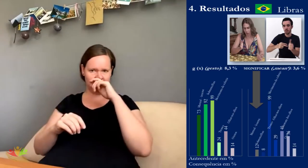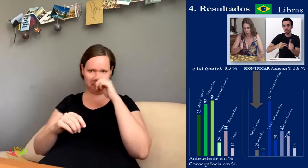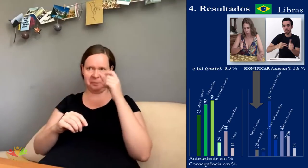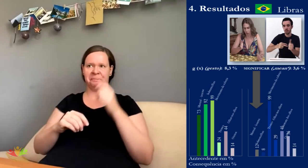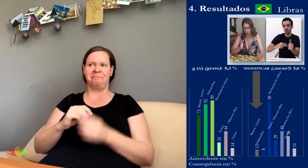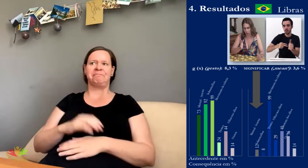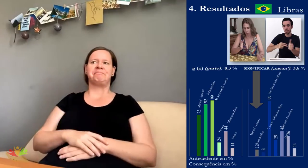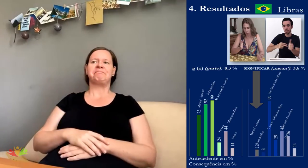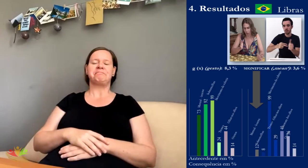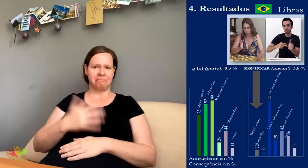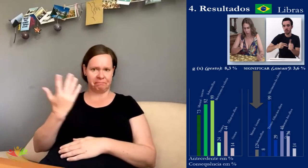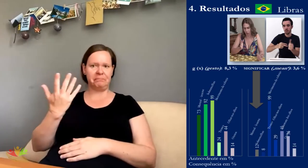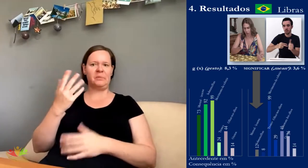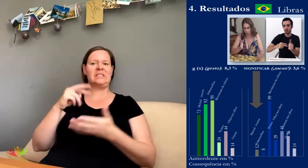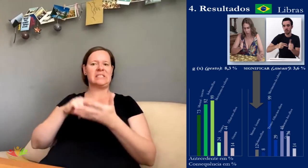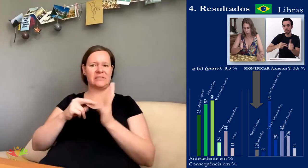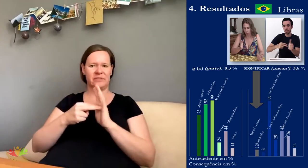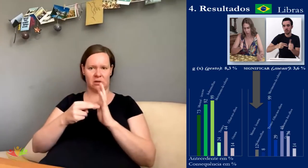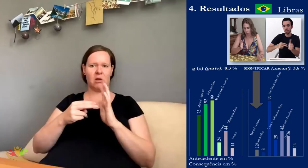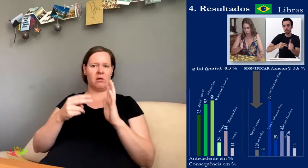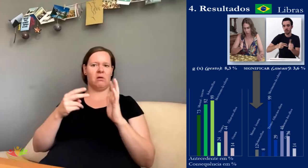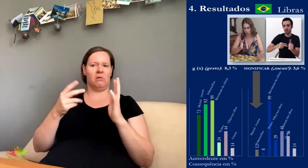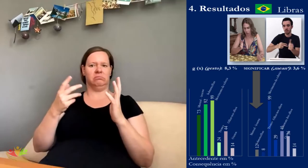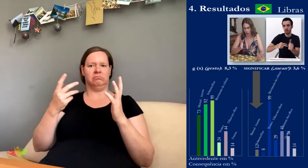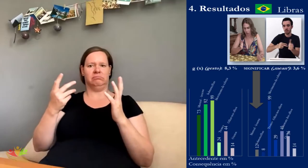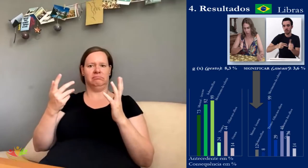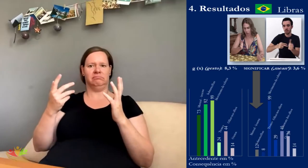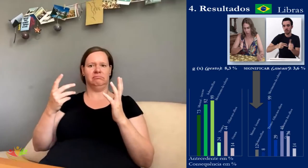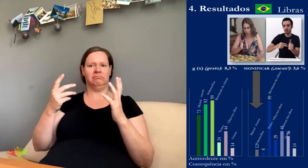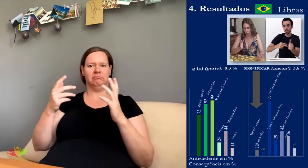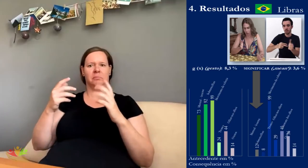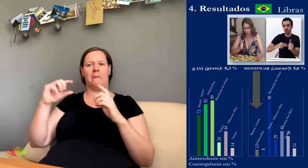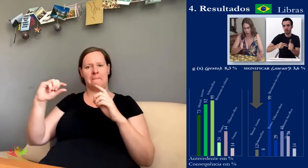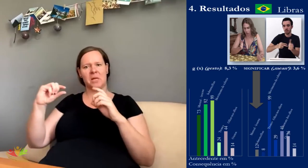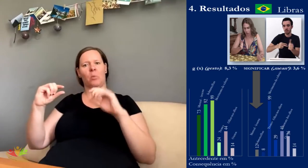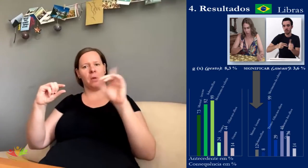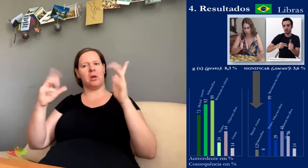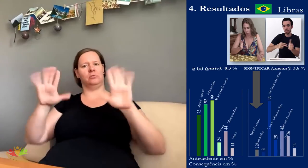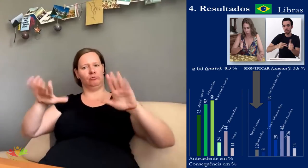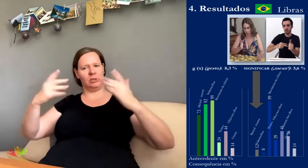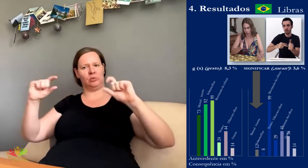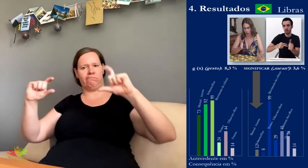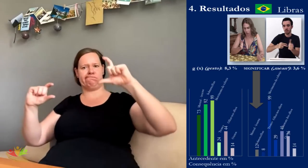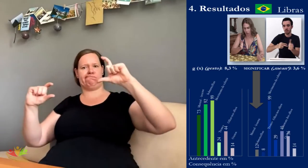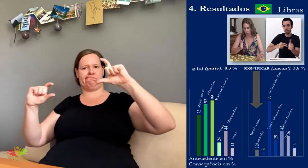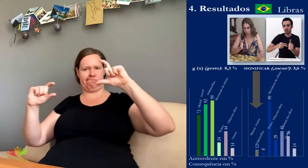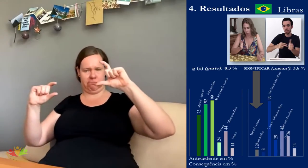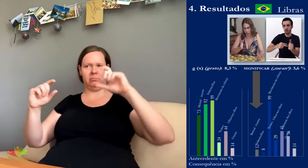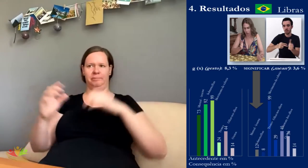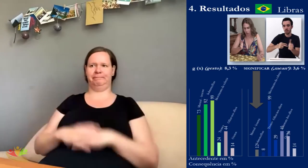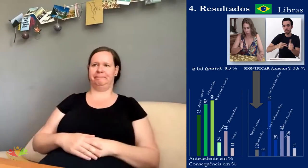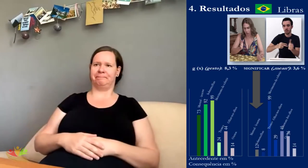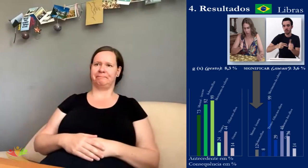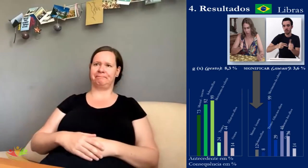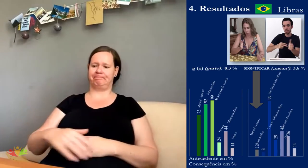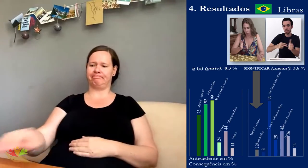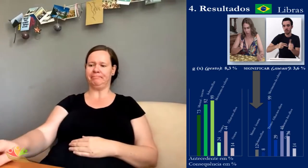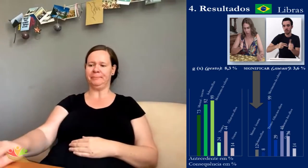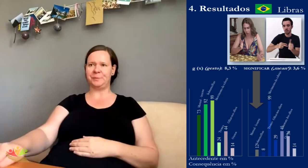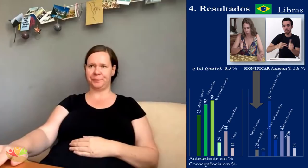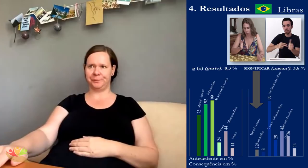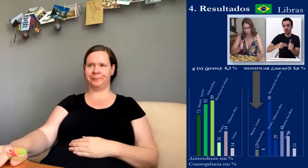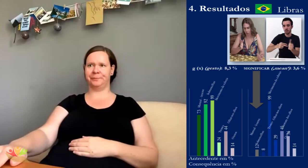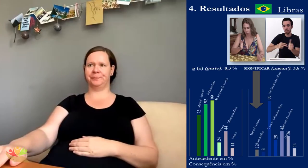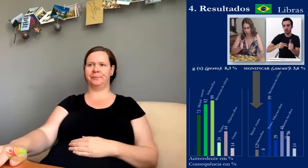Então, se você utilizar, e o sinal de significar também é utilizado. Então, se você jogar essa